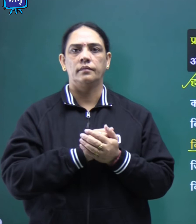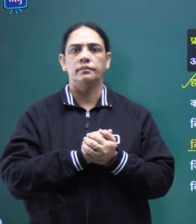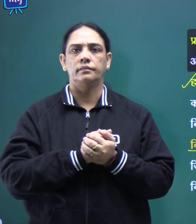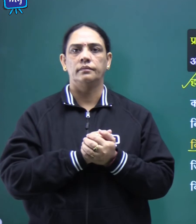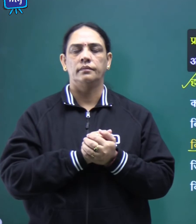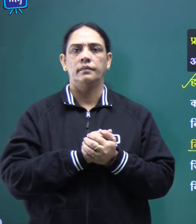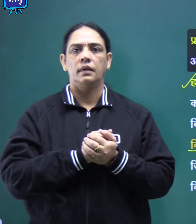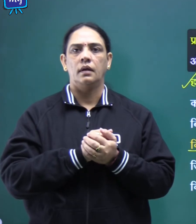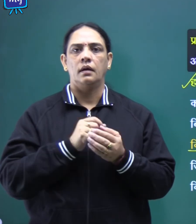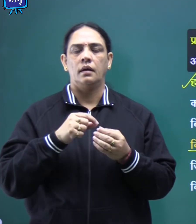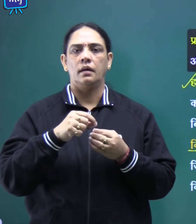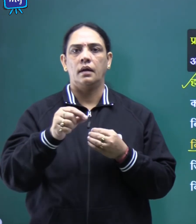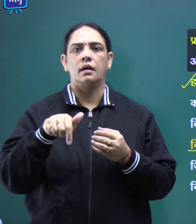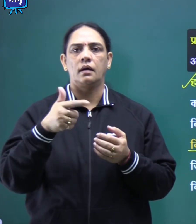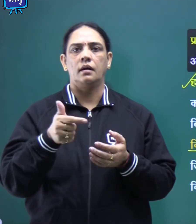रेखा का